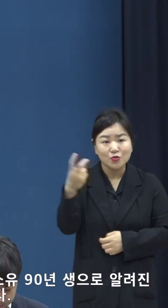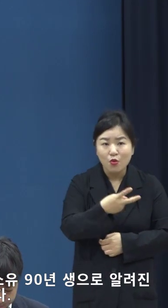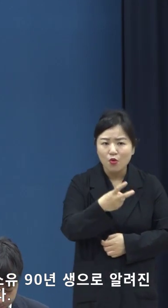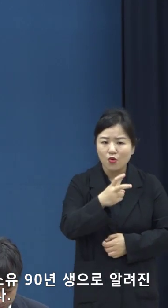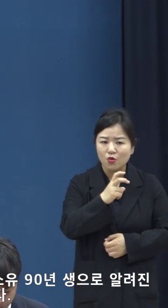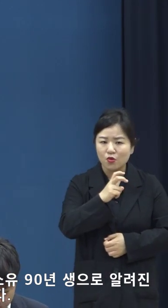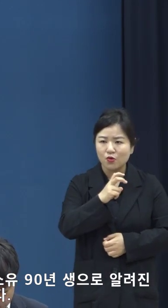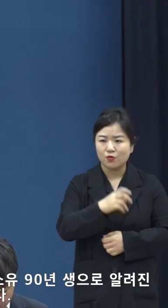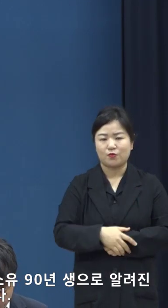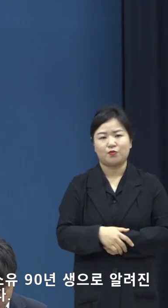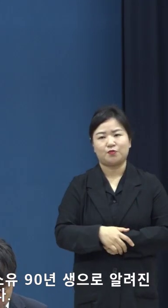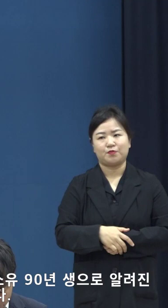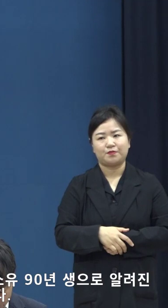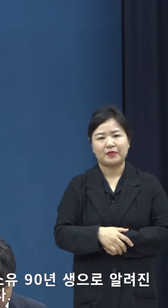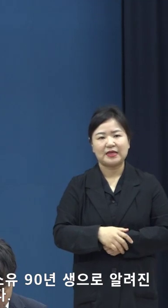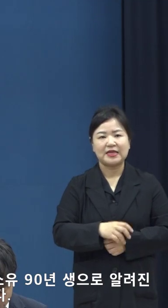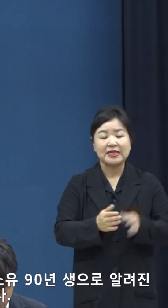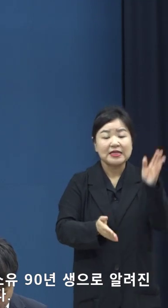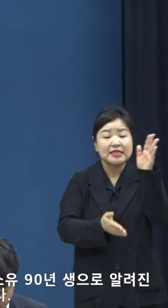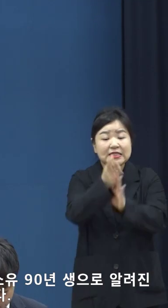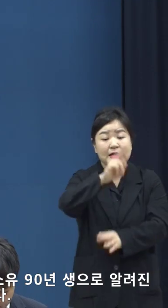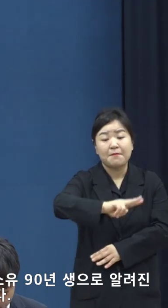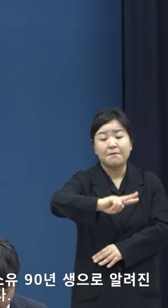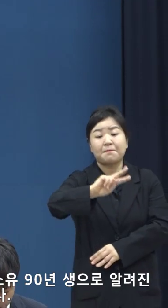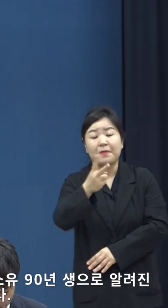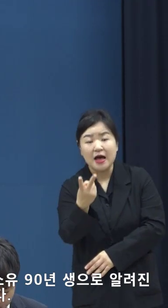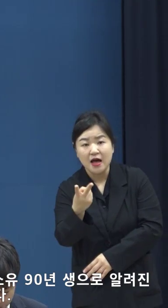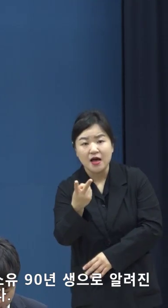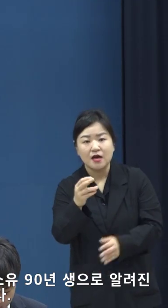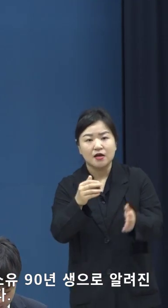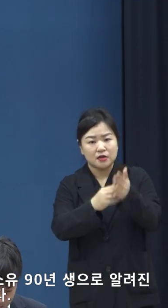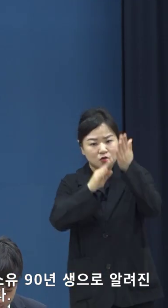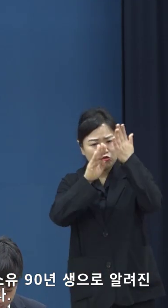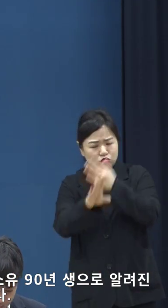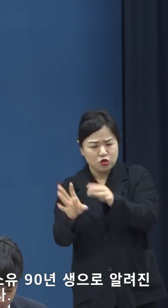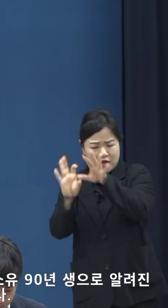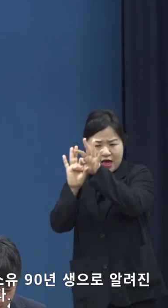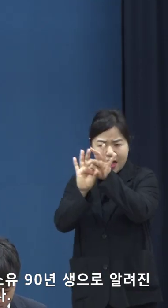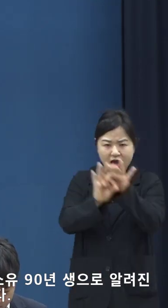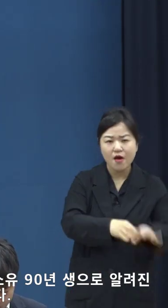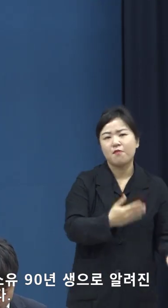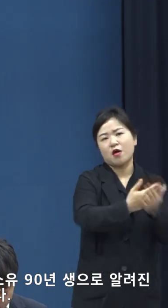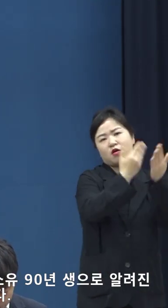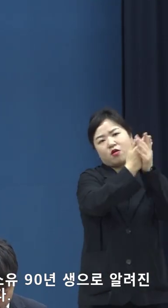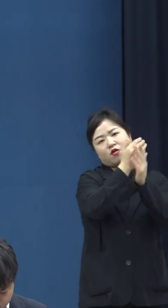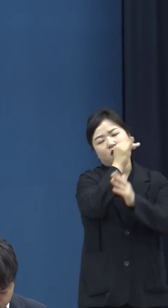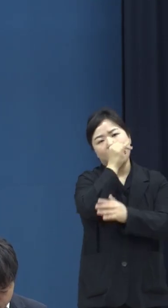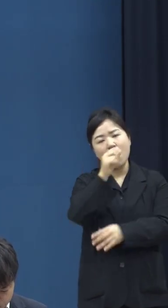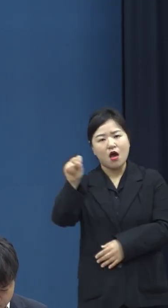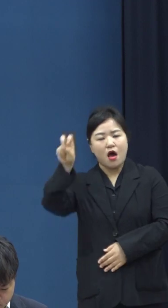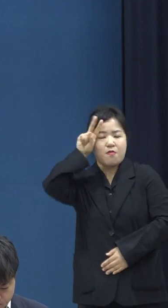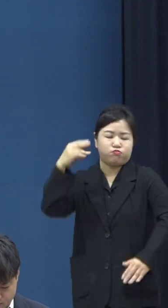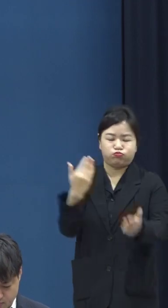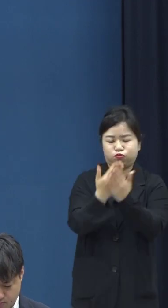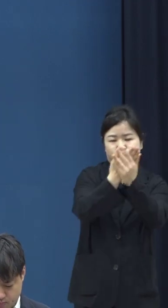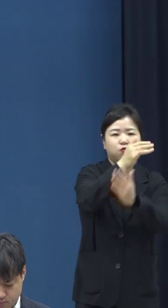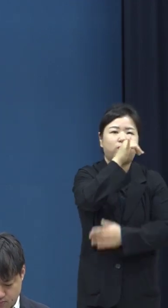20년 동안, 조금 전에 말씀드렸던 시 승격이 20년 동안 꾸준히 성장을 했습니다. 꾸준히 아니라 급격한 성장을